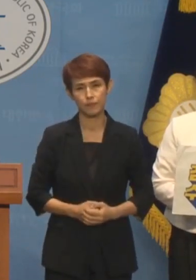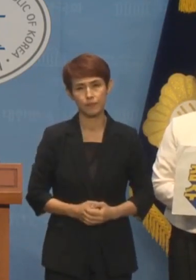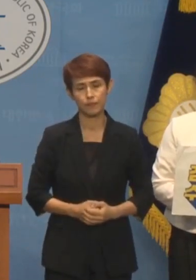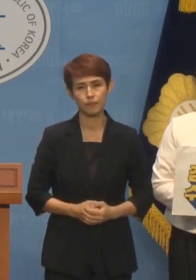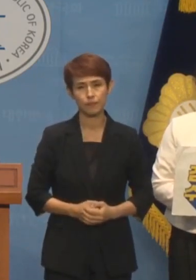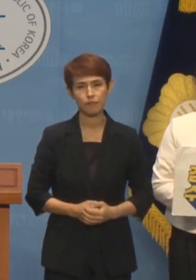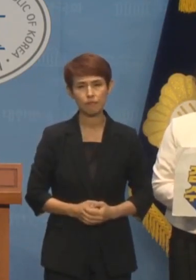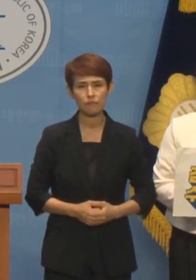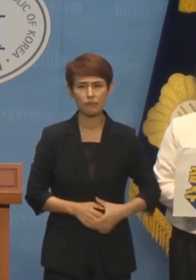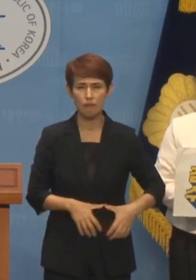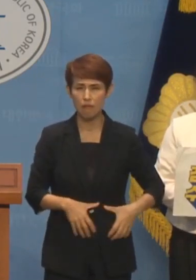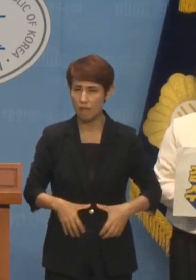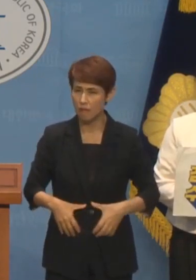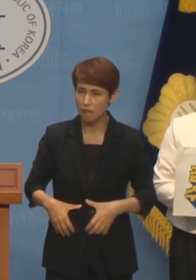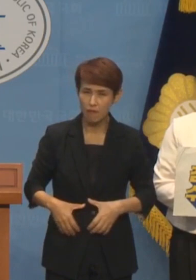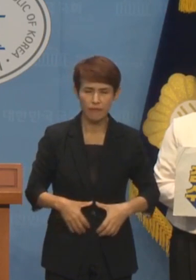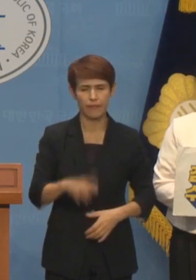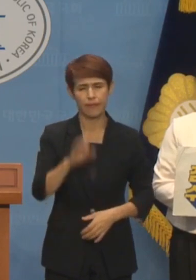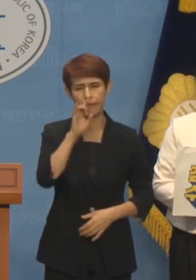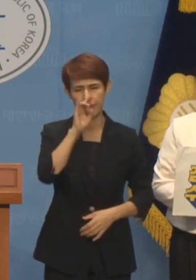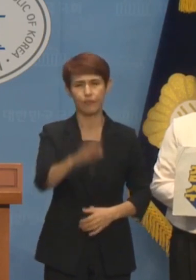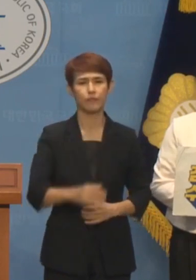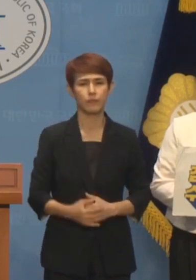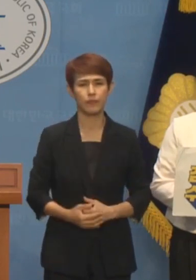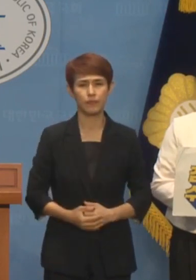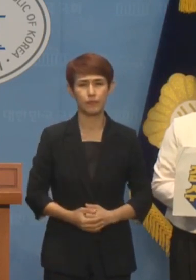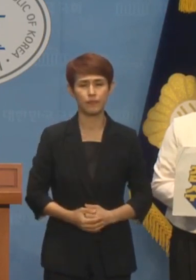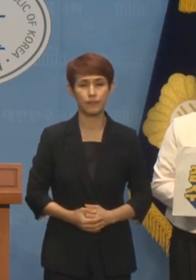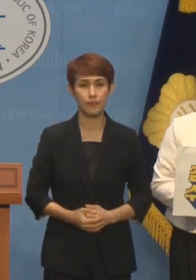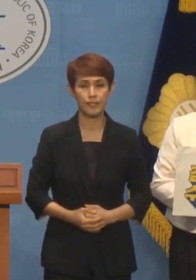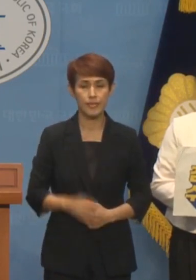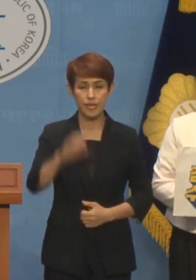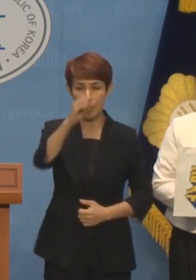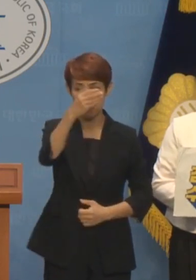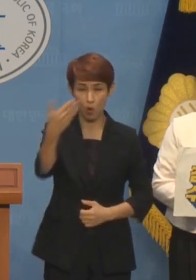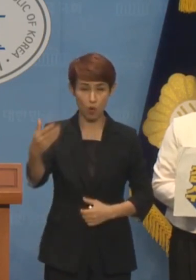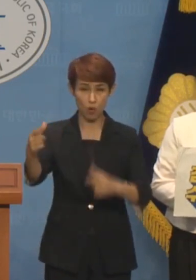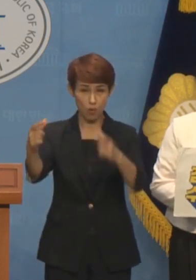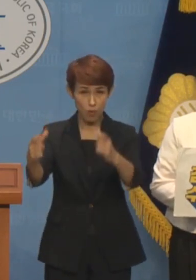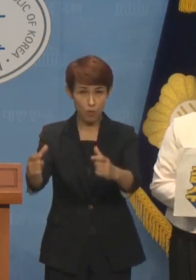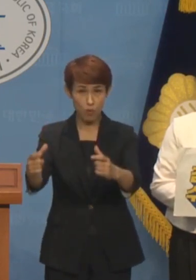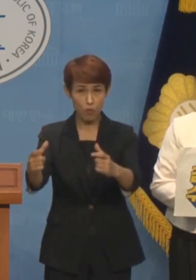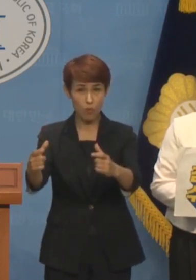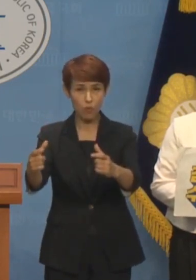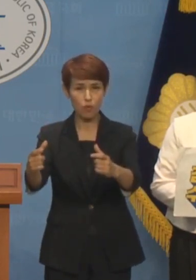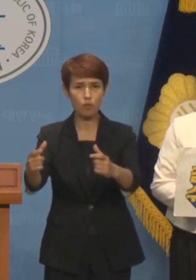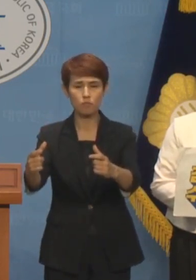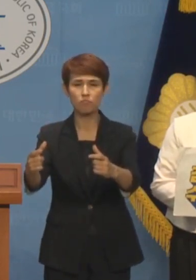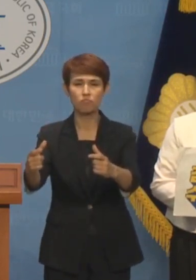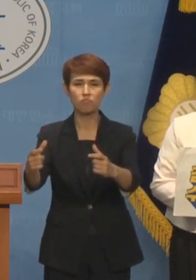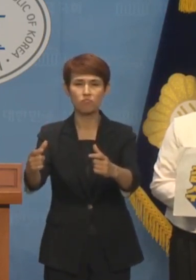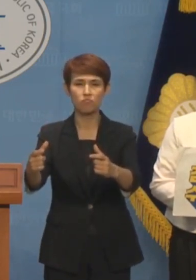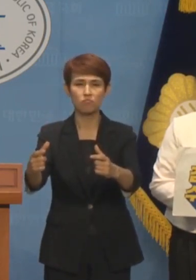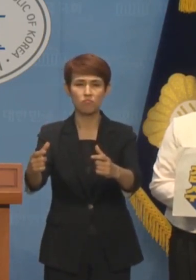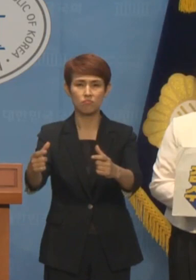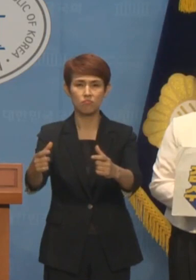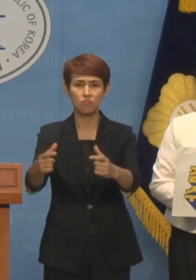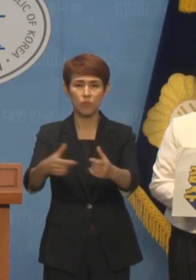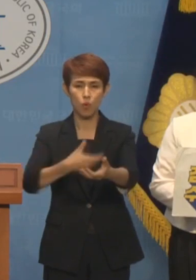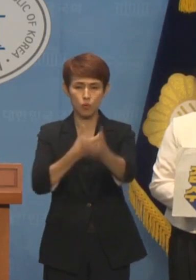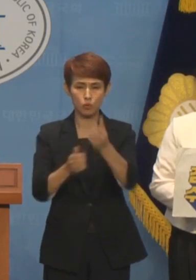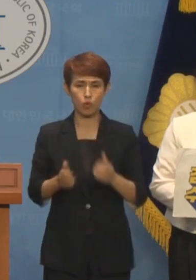머뭇거리고 주저할 수는 없을 것 같다는 생각이 듭니다. 지금도 양평군에서는 합의되지 않은 변경